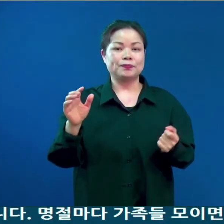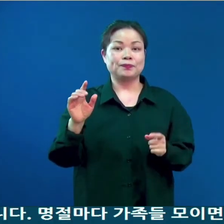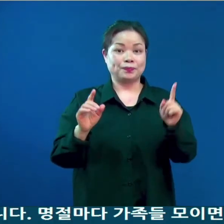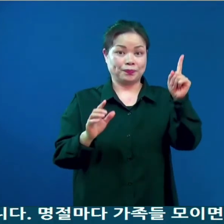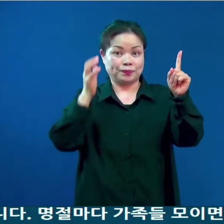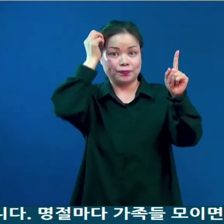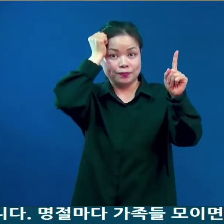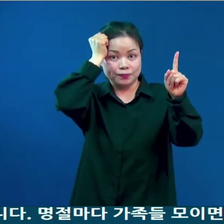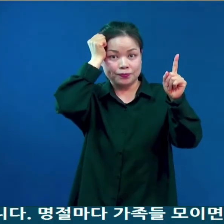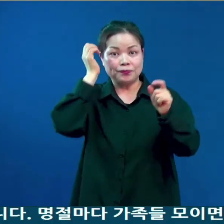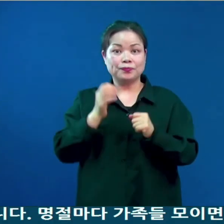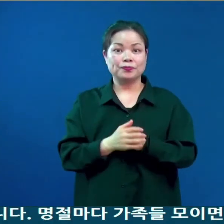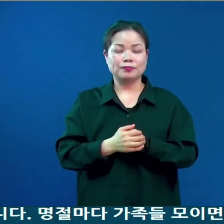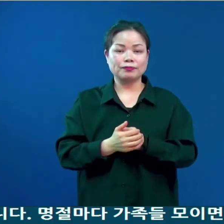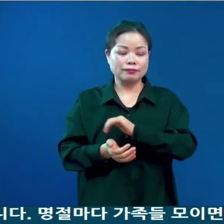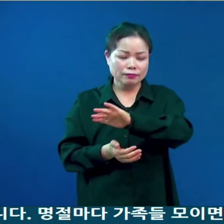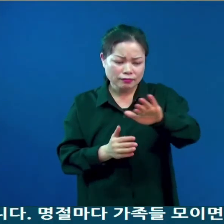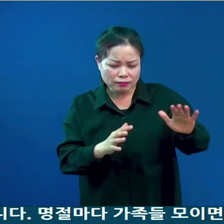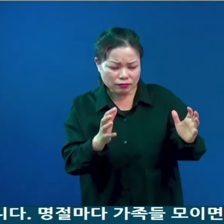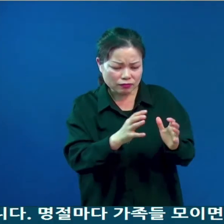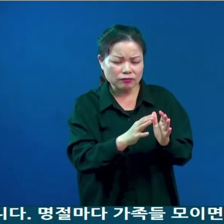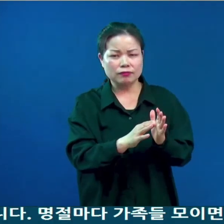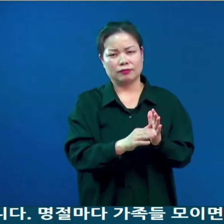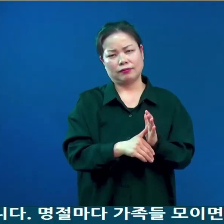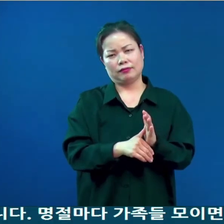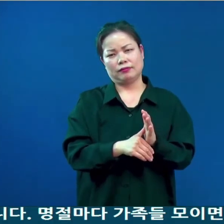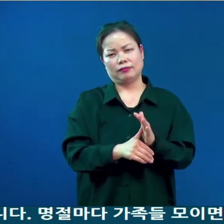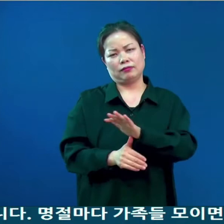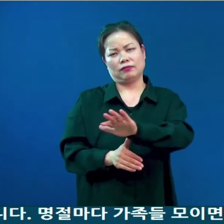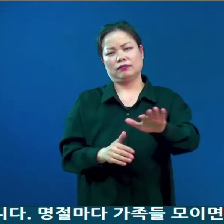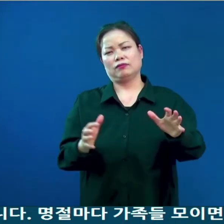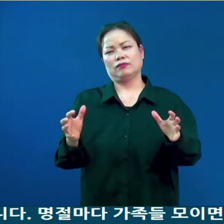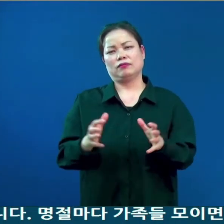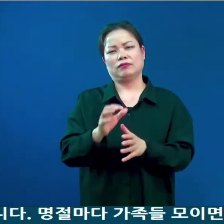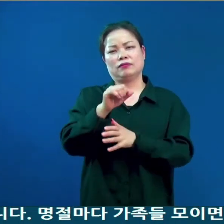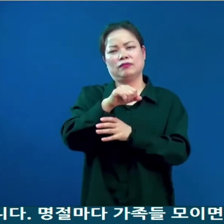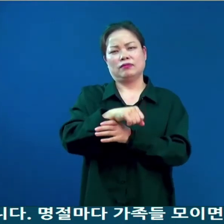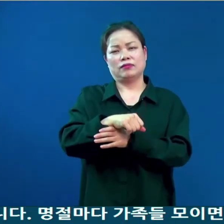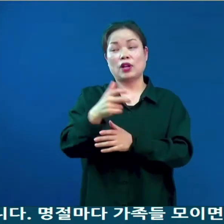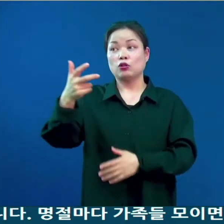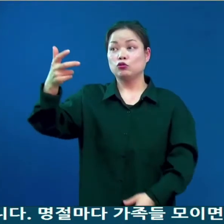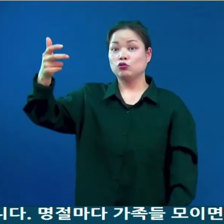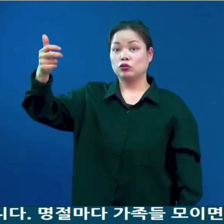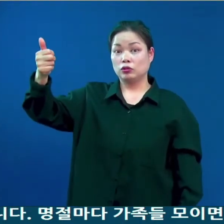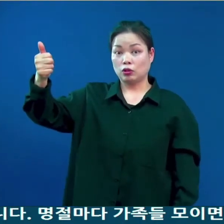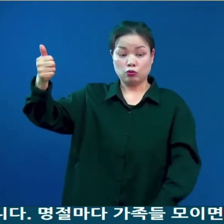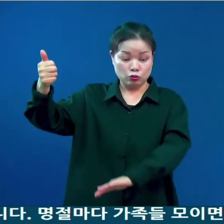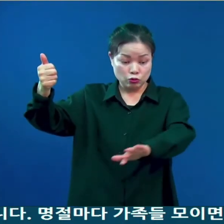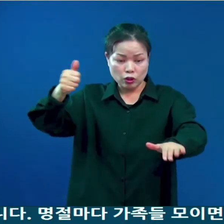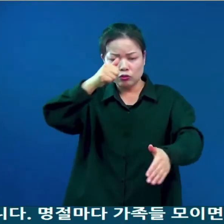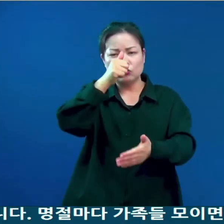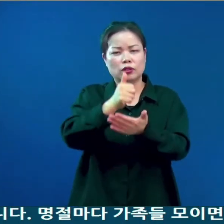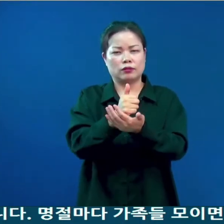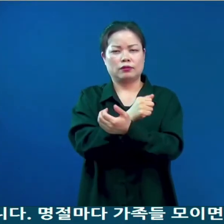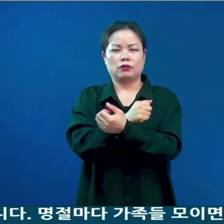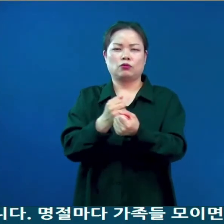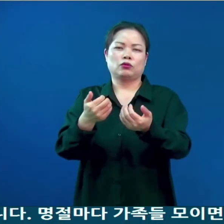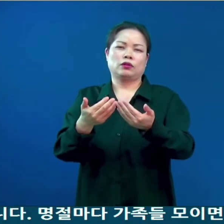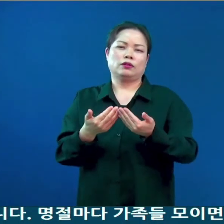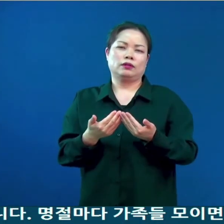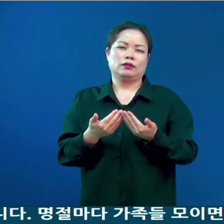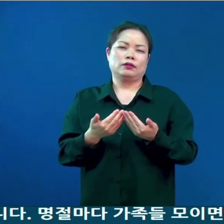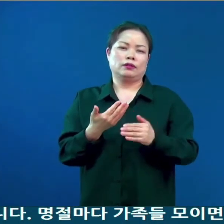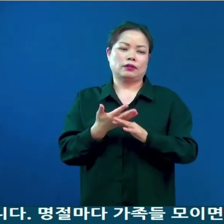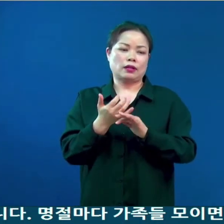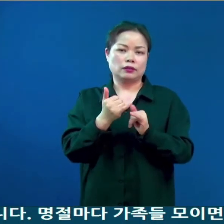가지 기억해야 될 것은 우리가 모일 때에 우리의 모임을 허락하시는 그 주님께서 우리의 죄를 용서하시듯